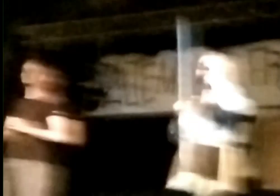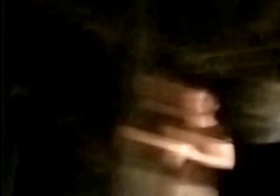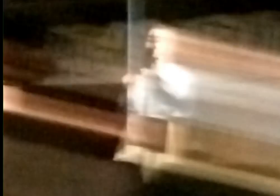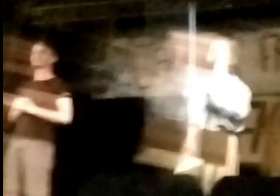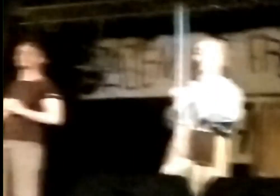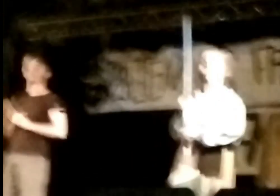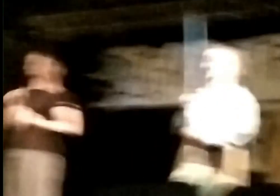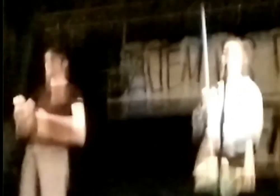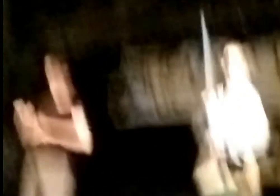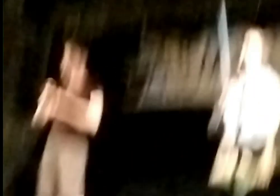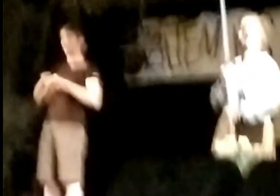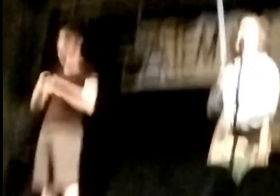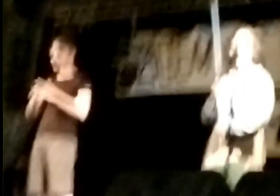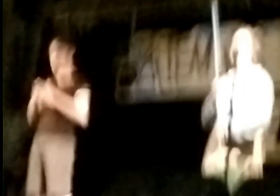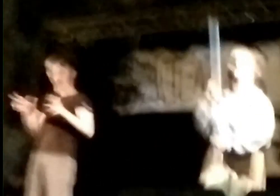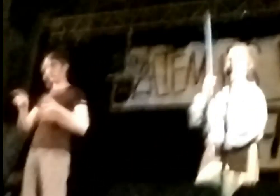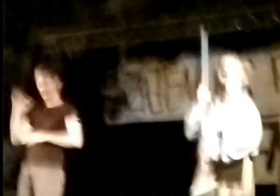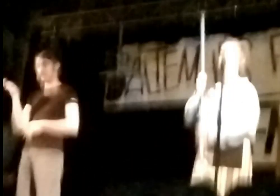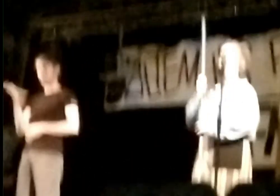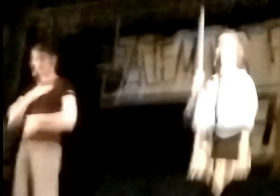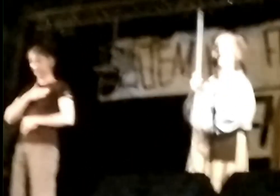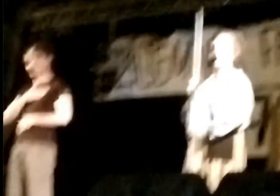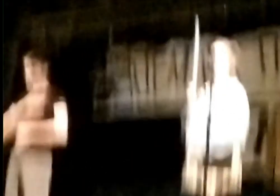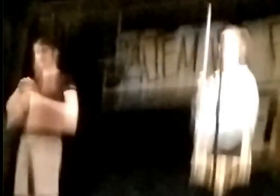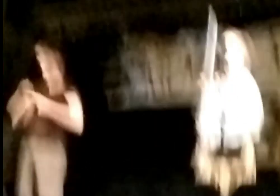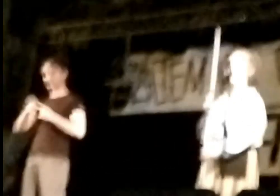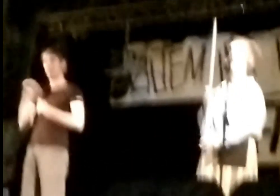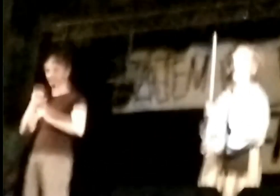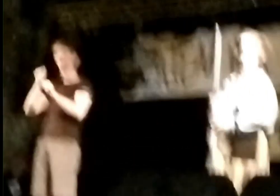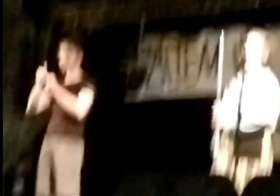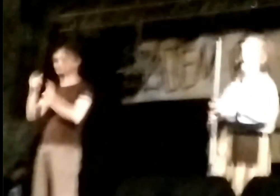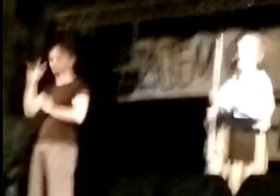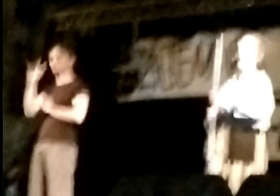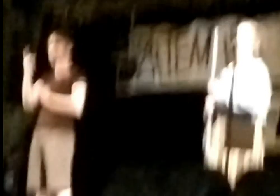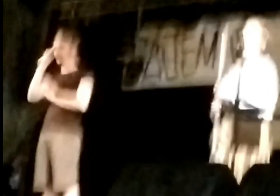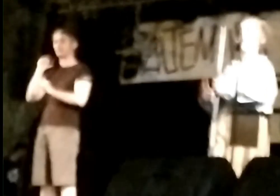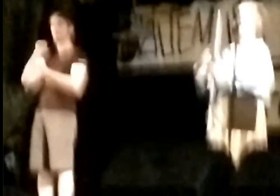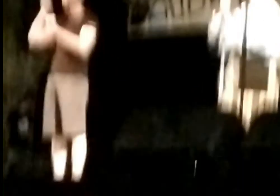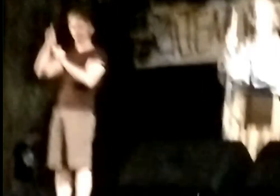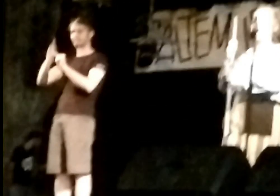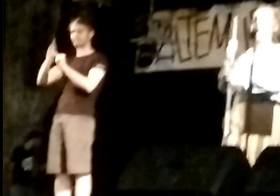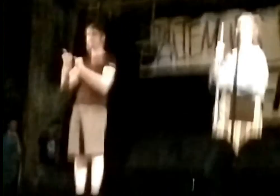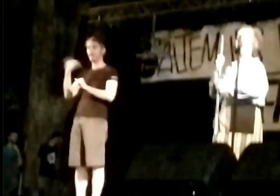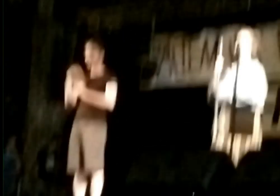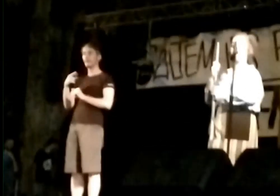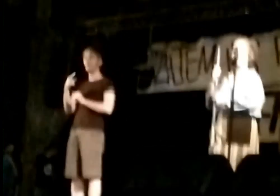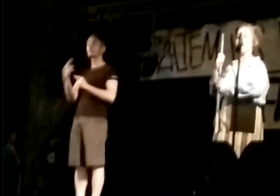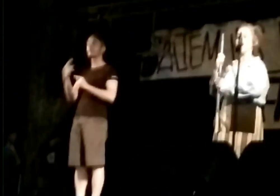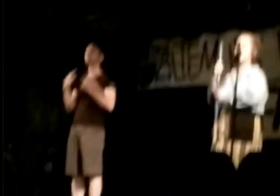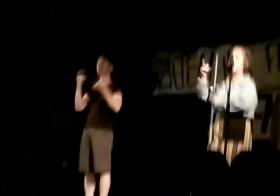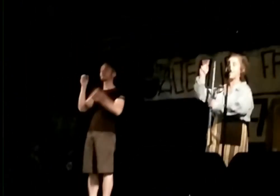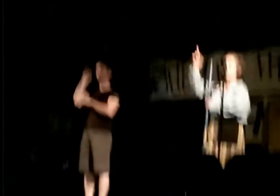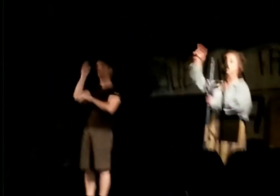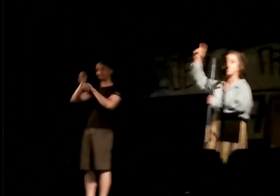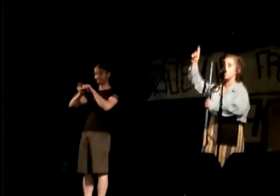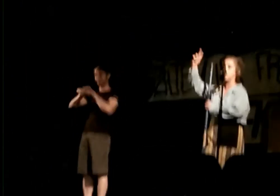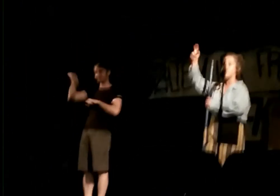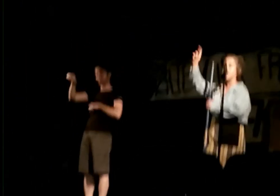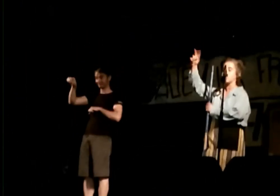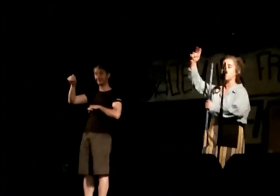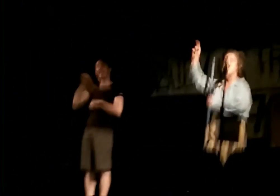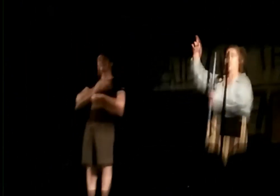la Festa Major Alternativa de Sants fa 21 anys i vam fer els primers pregons abans